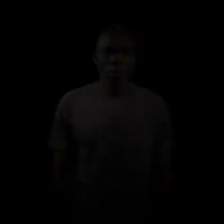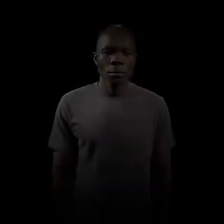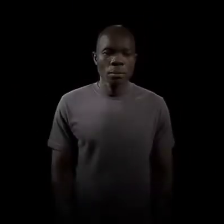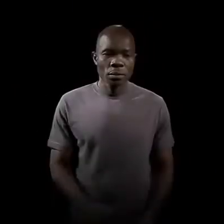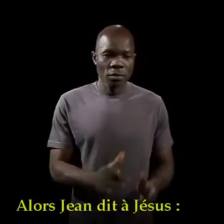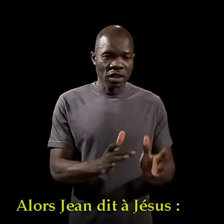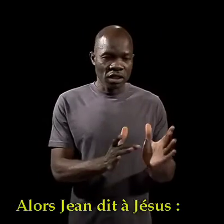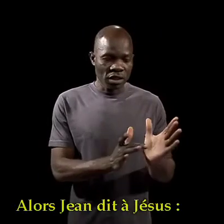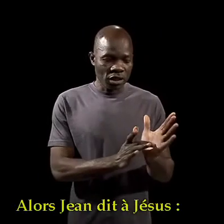Alors Jean dit à Jésus: